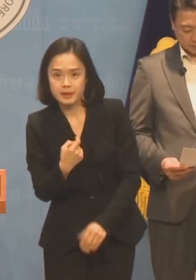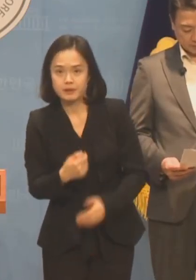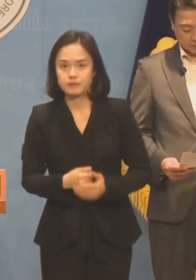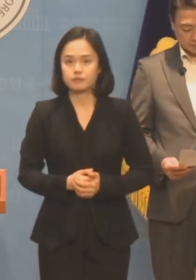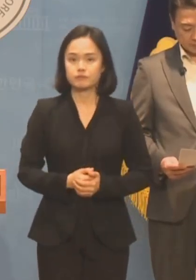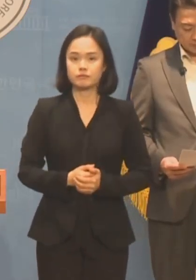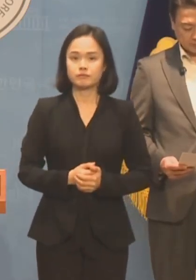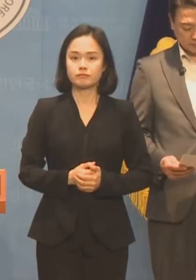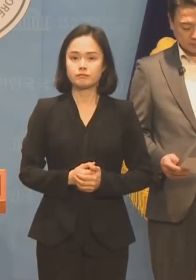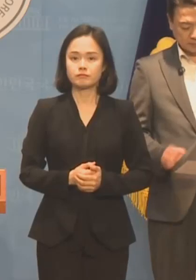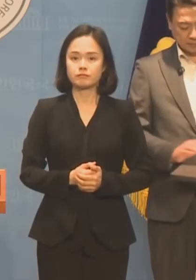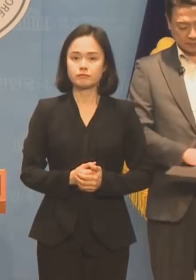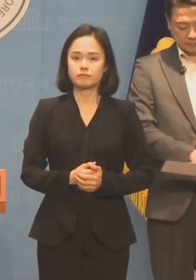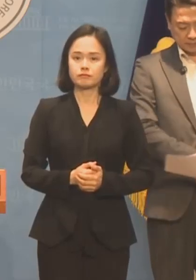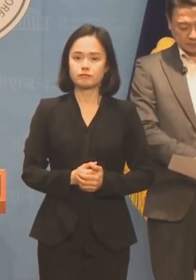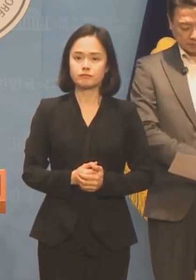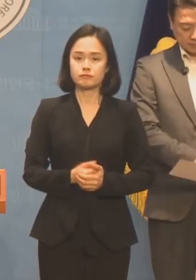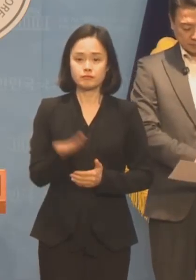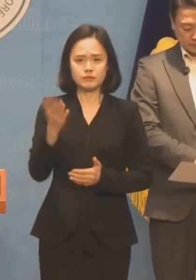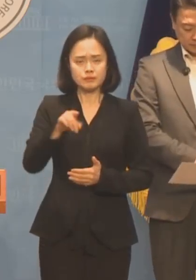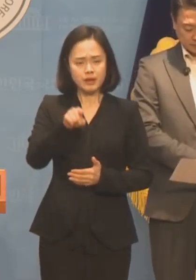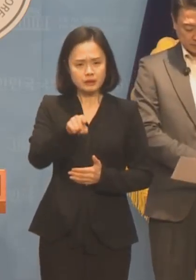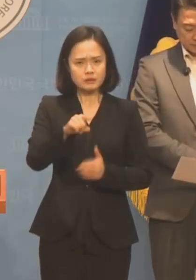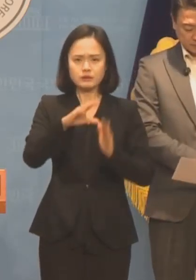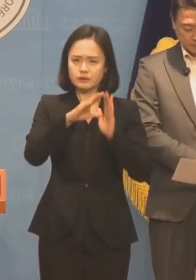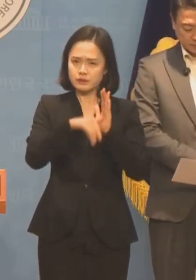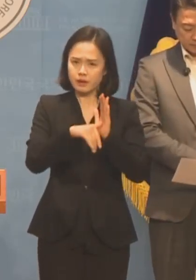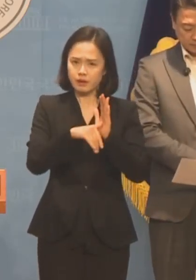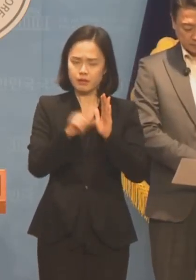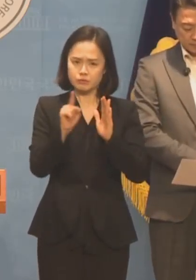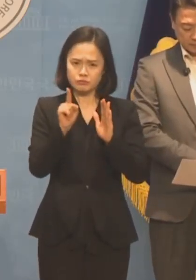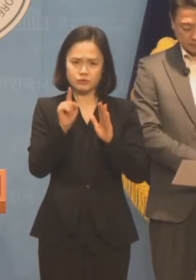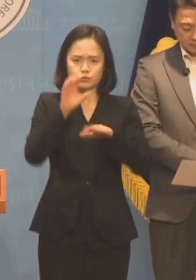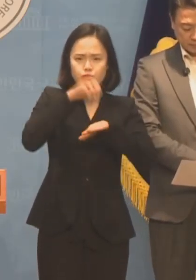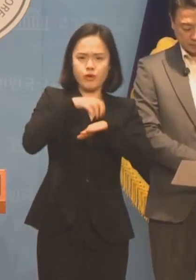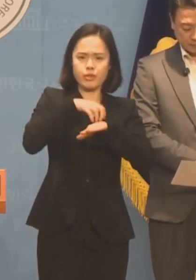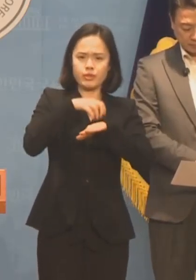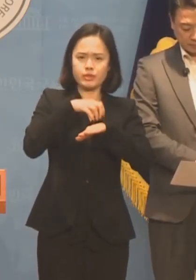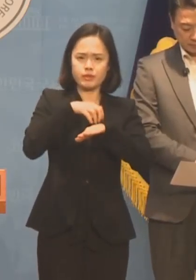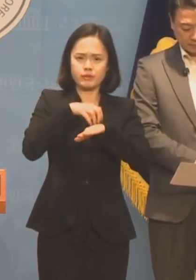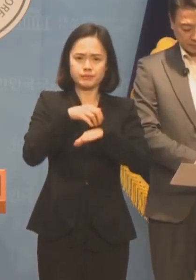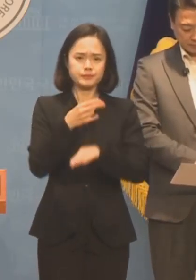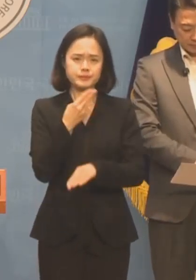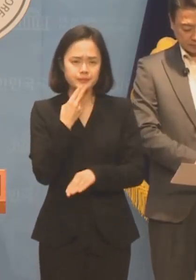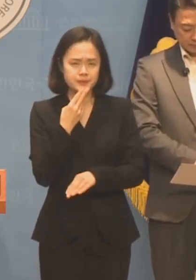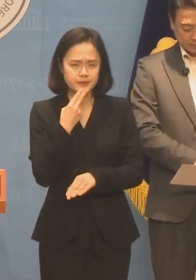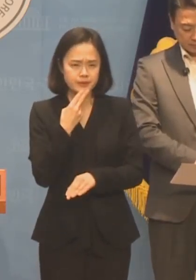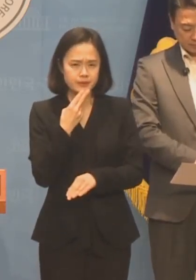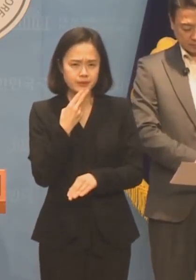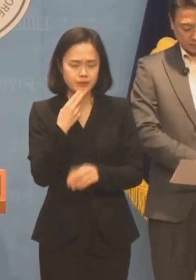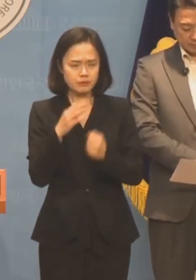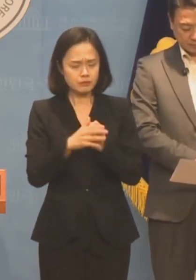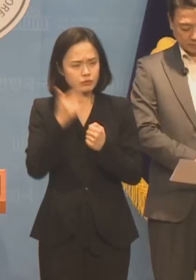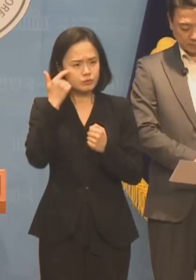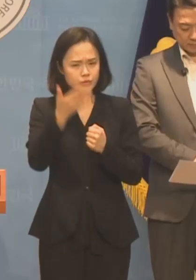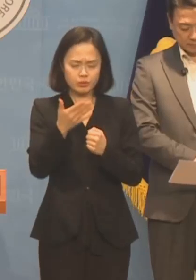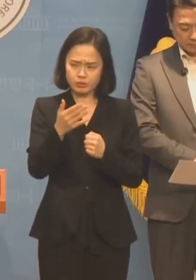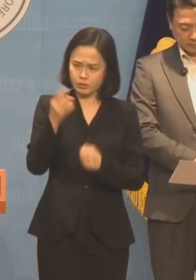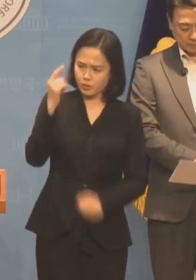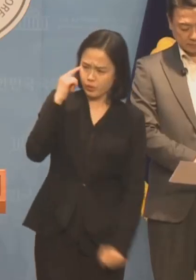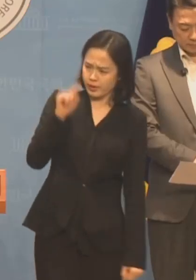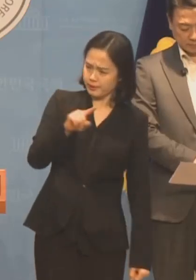전혀 없었다는 점을 감안한다면 국회 인근 전력망을 사전에 파악하려 한 것 아니냐라는